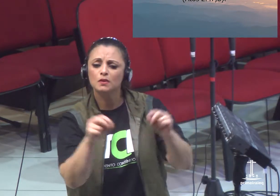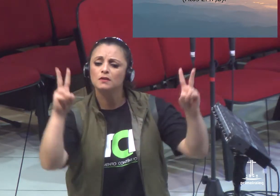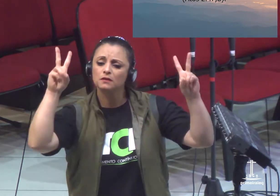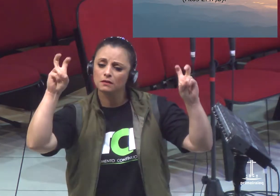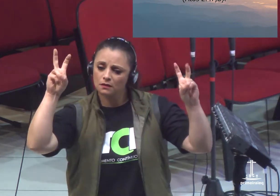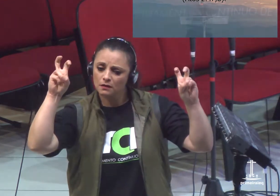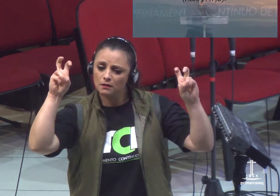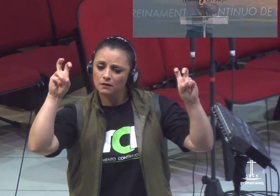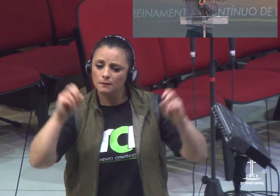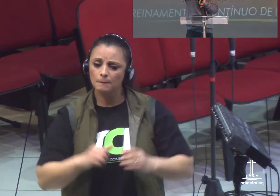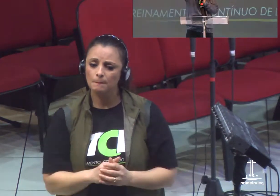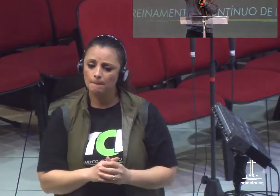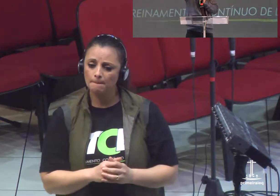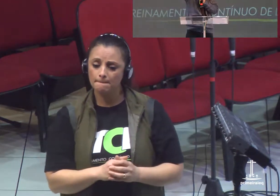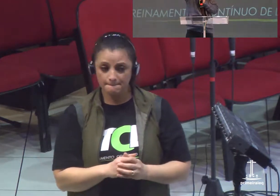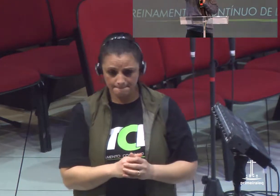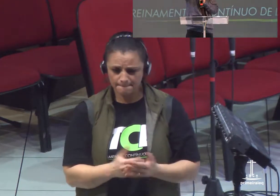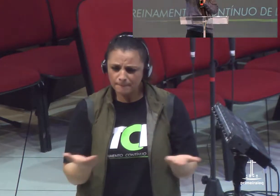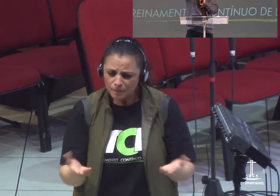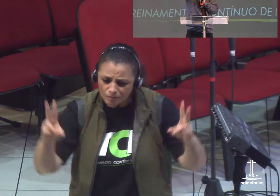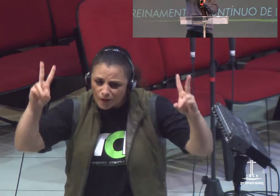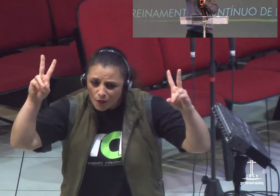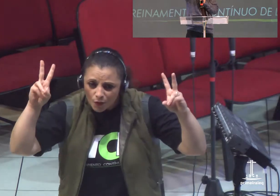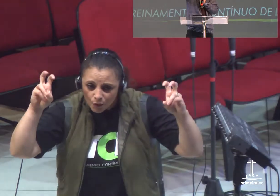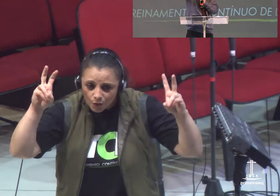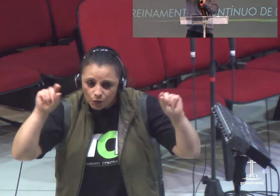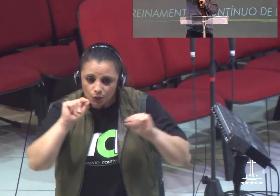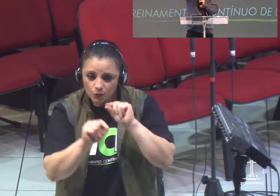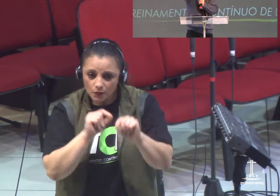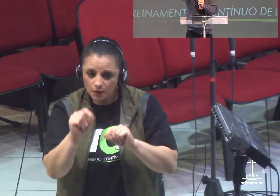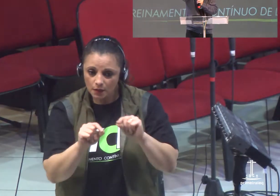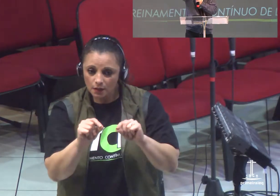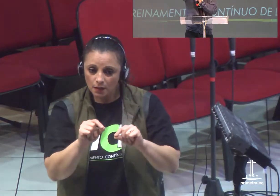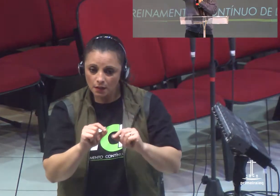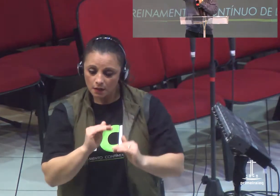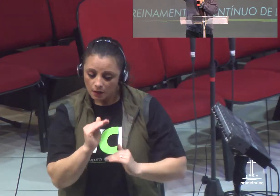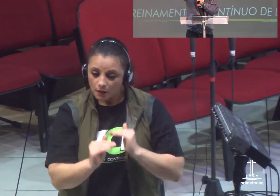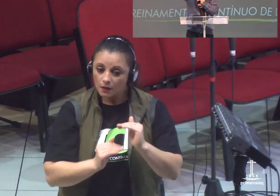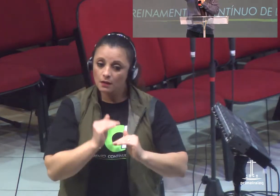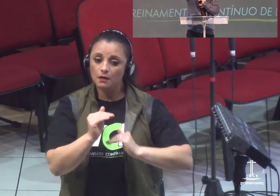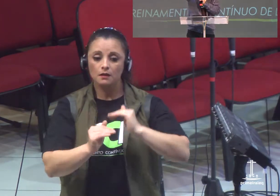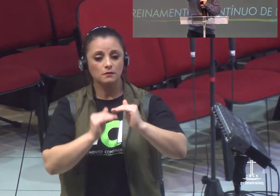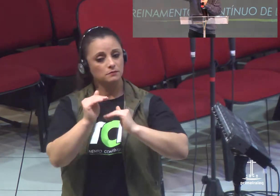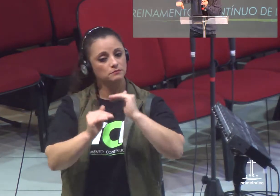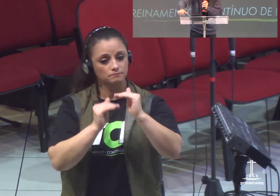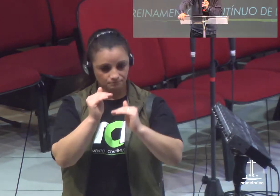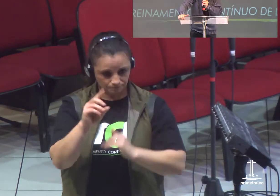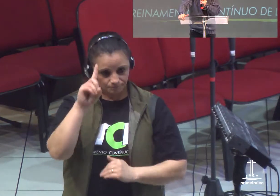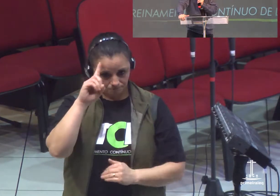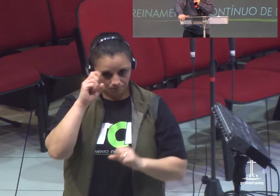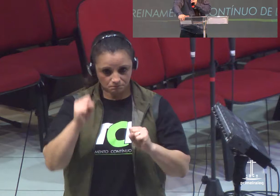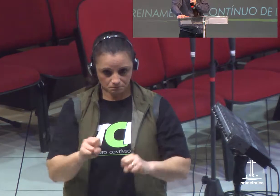título dessa mensagem, que é o quê? Que é crescimento constante.